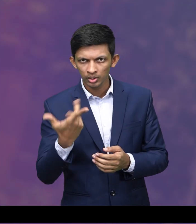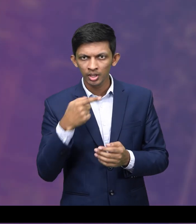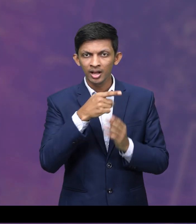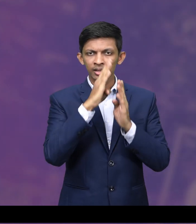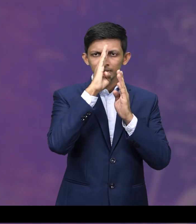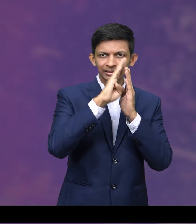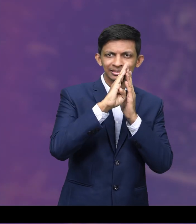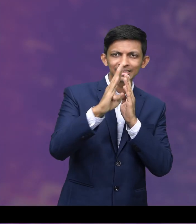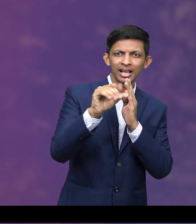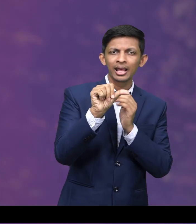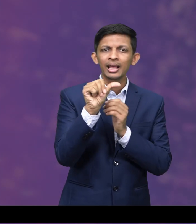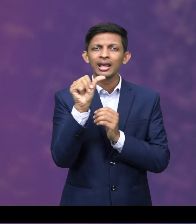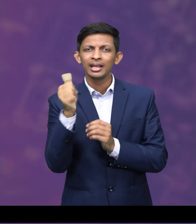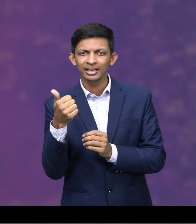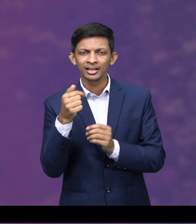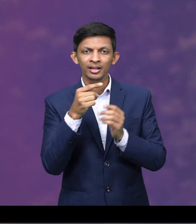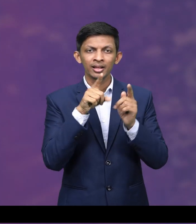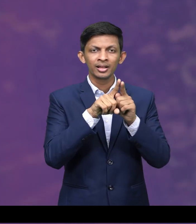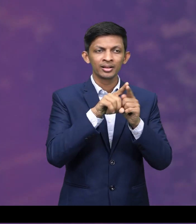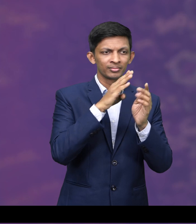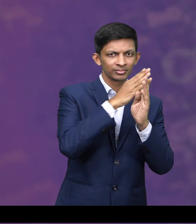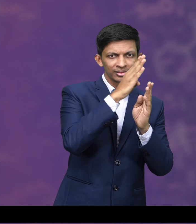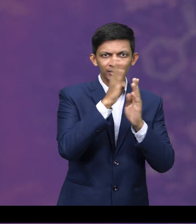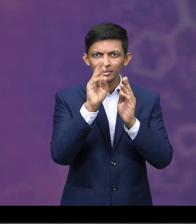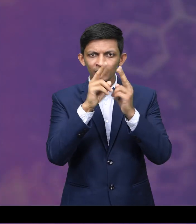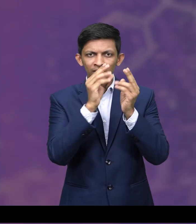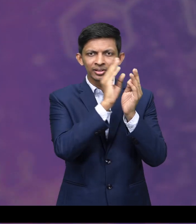యొక్క కలయిక శక్తిగా నిర్వచించబడుతుంది.